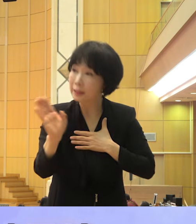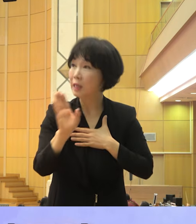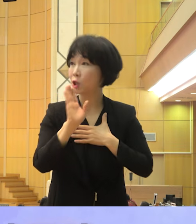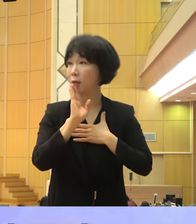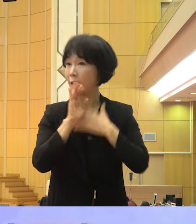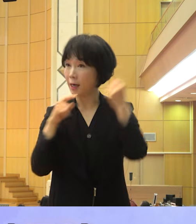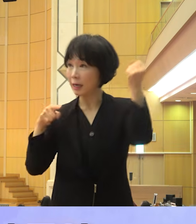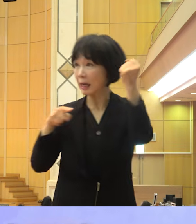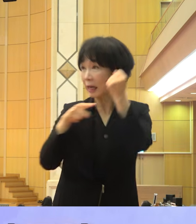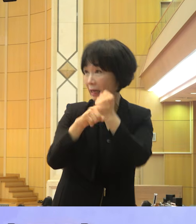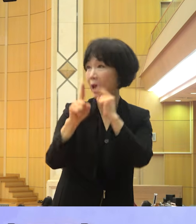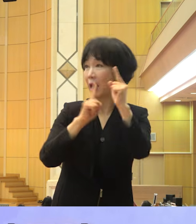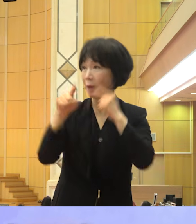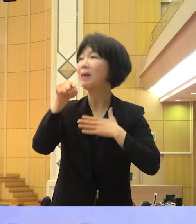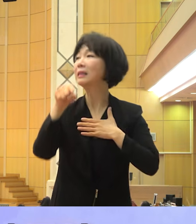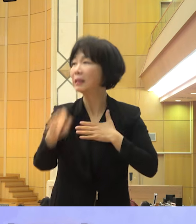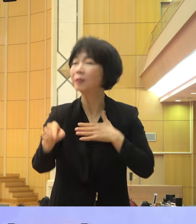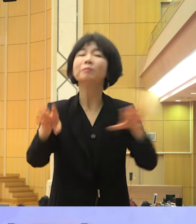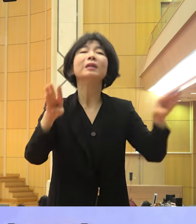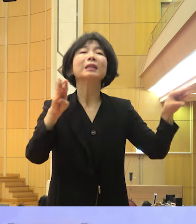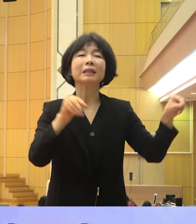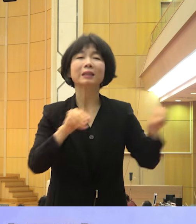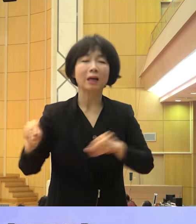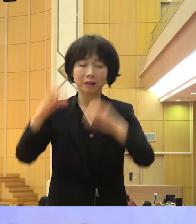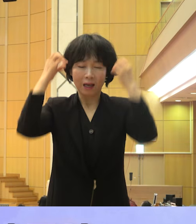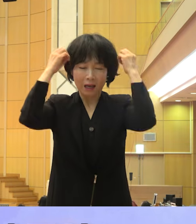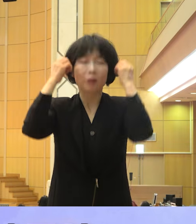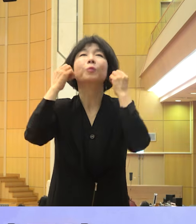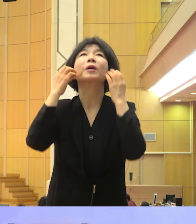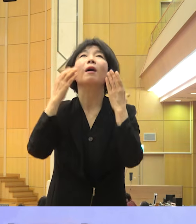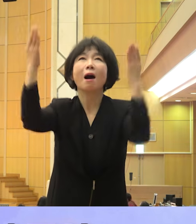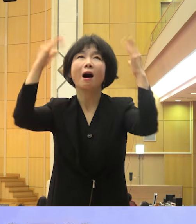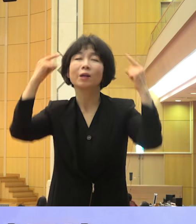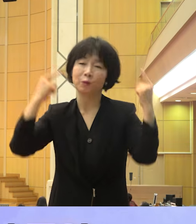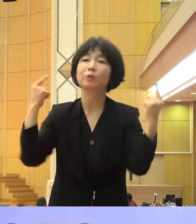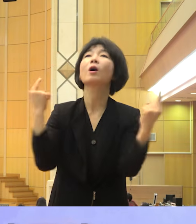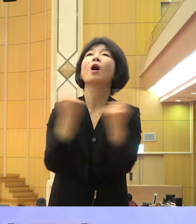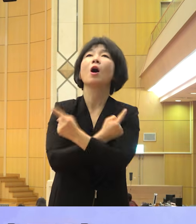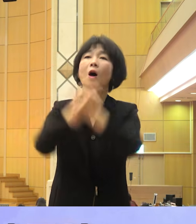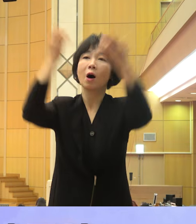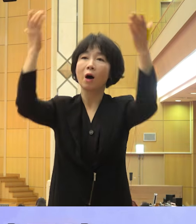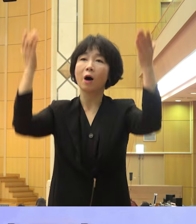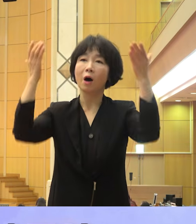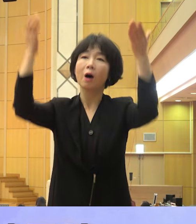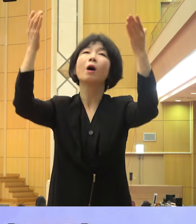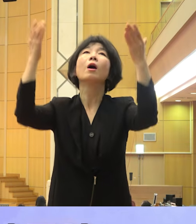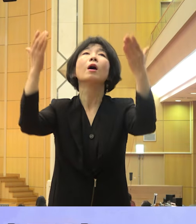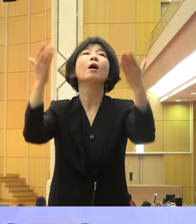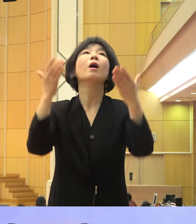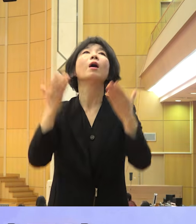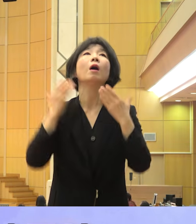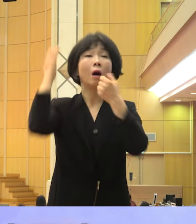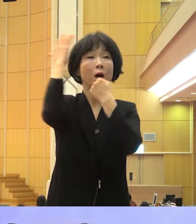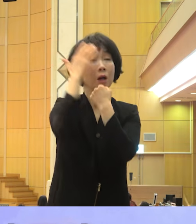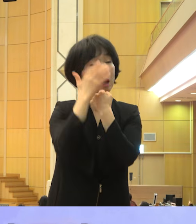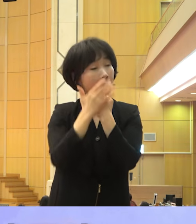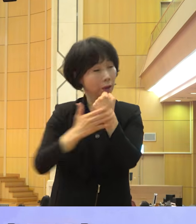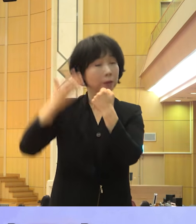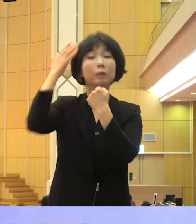하소서. 진리의 말씀 이 땅 새롭게 하소서.